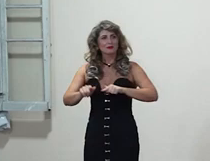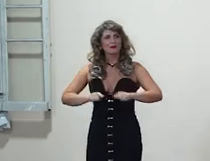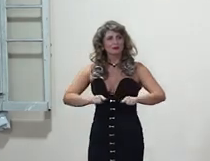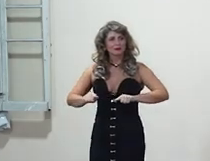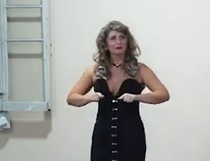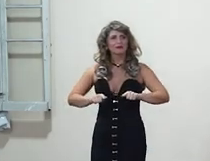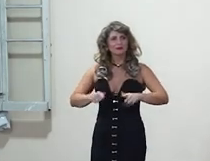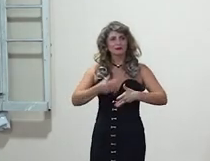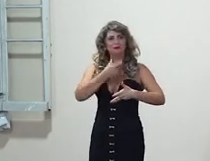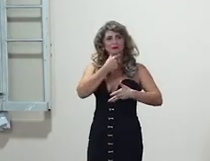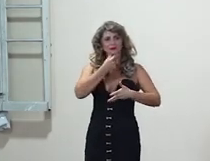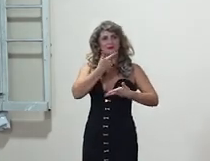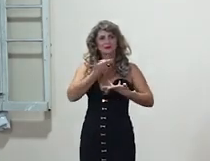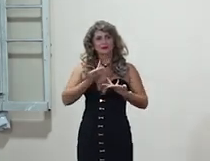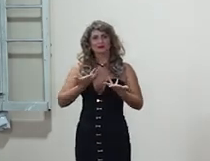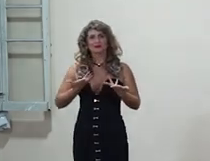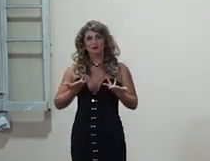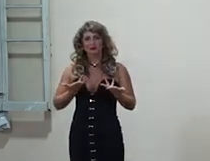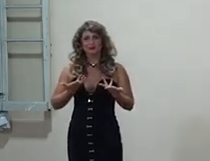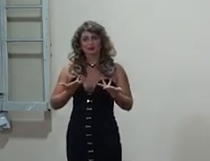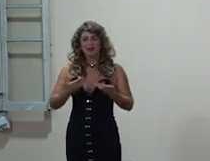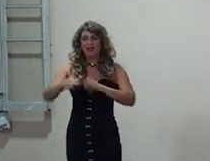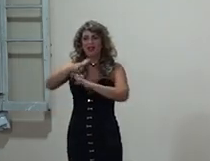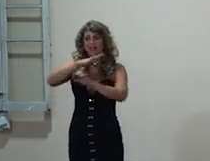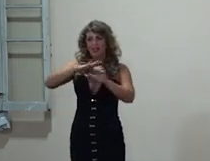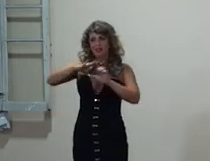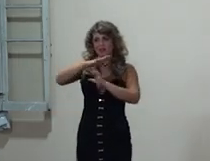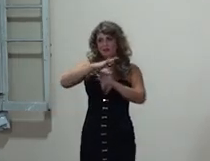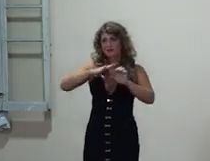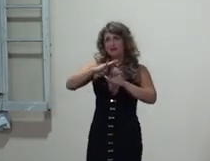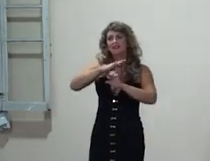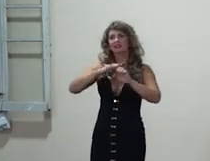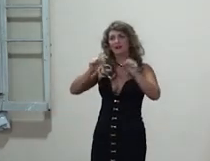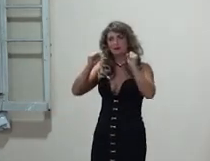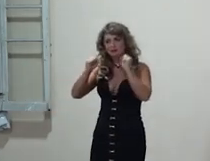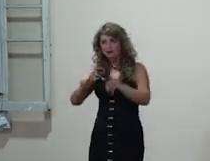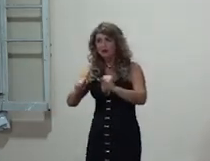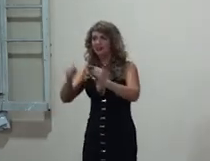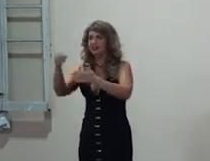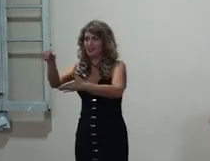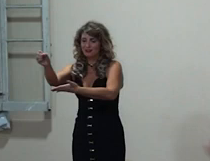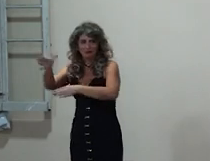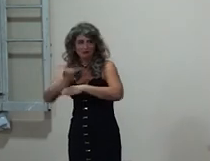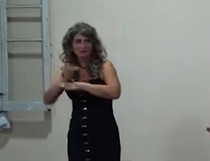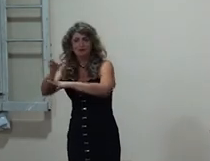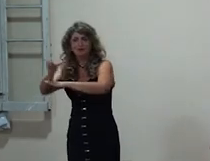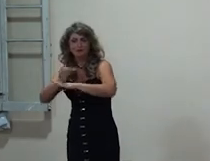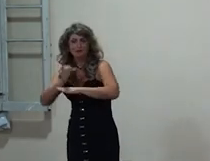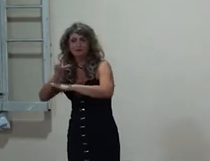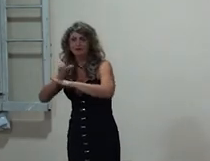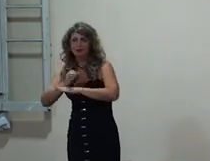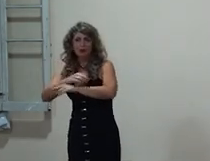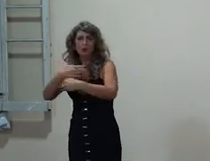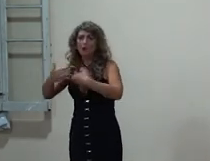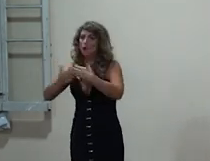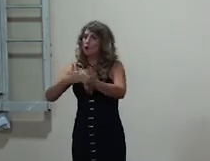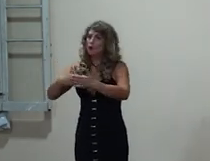prima? Maçória, empresas que podem investir, bom que é